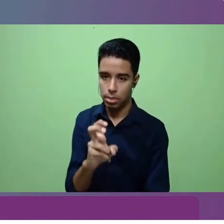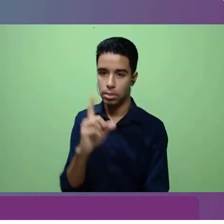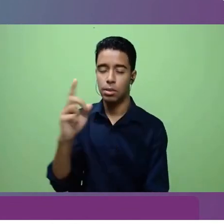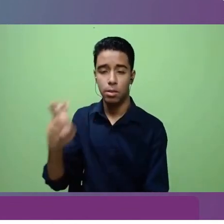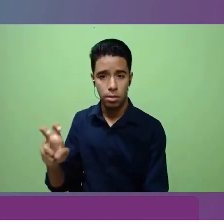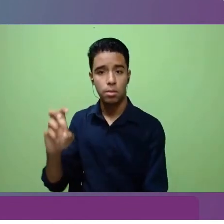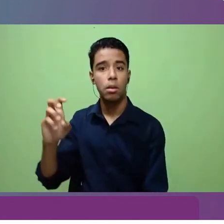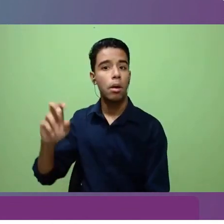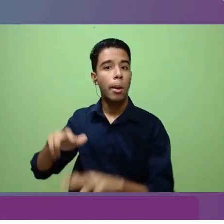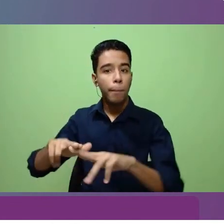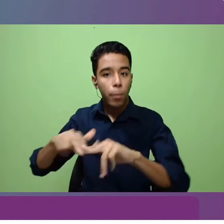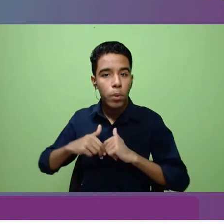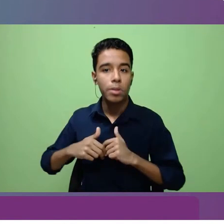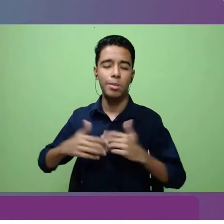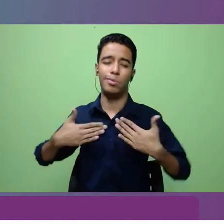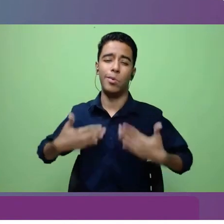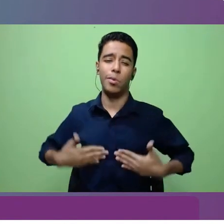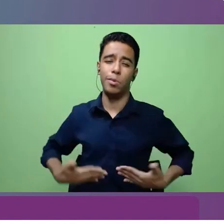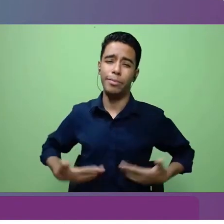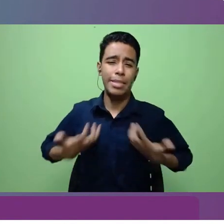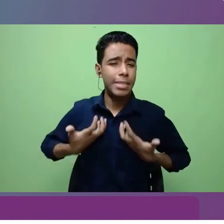ser altamente cognitiva.